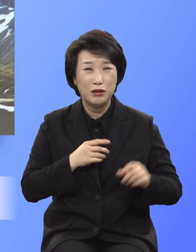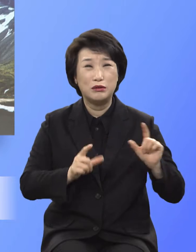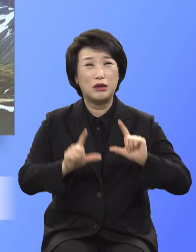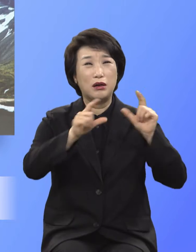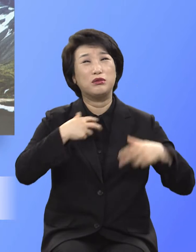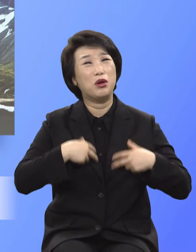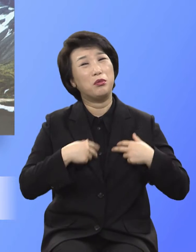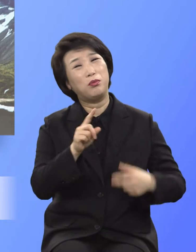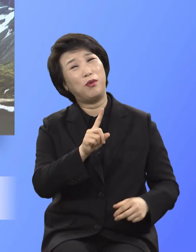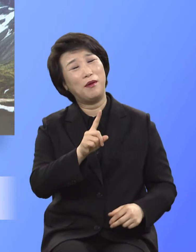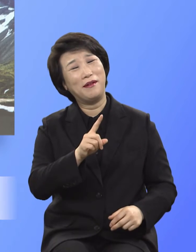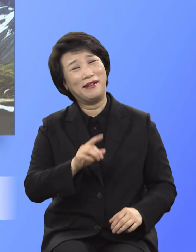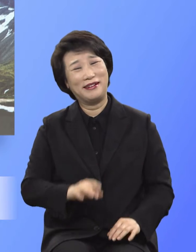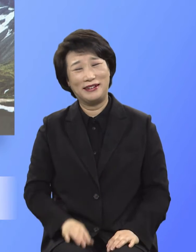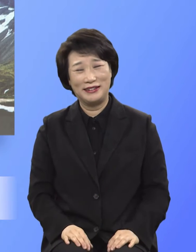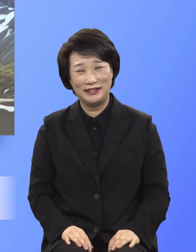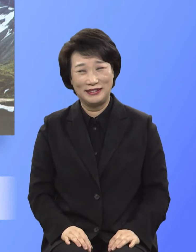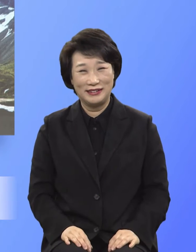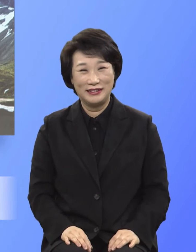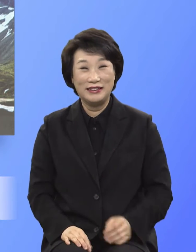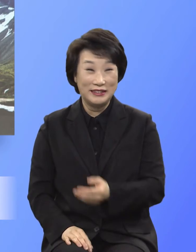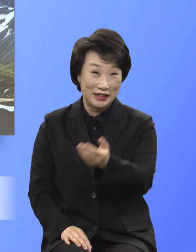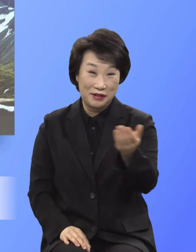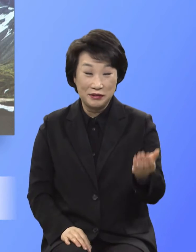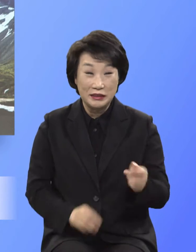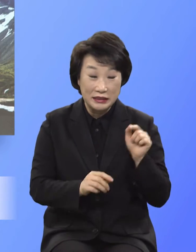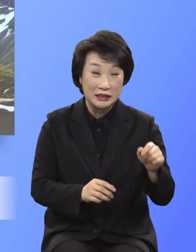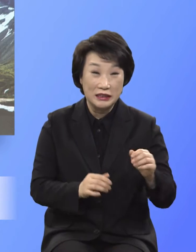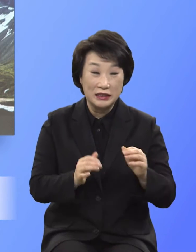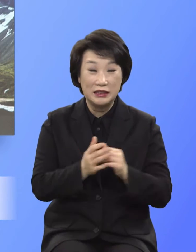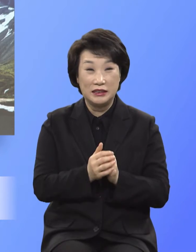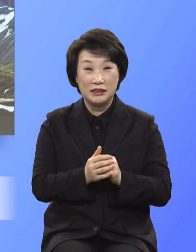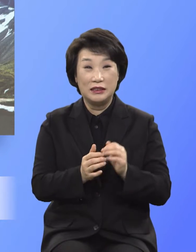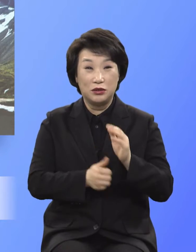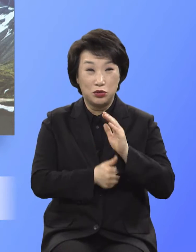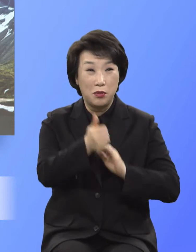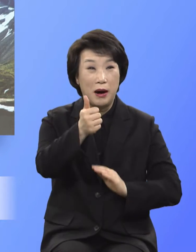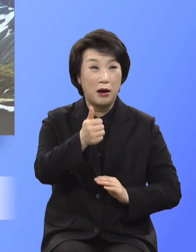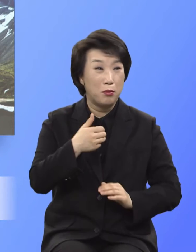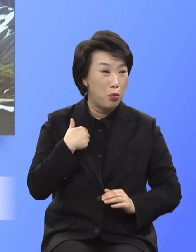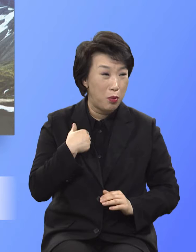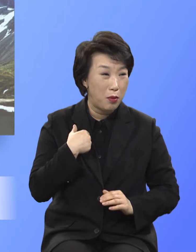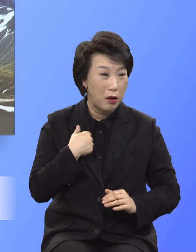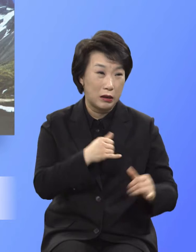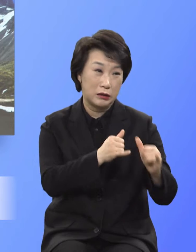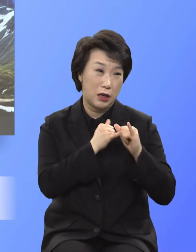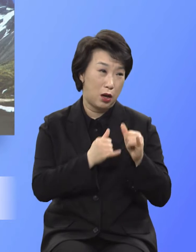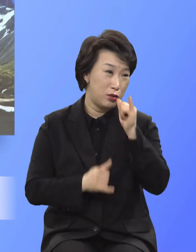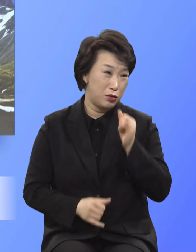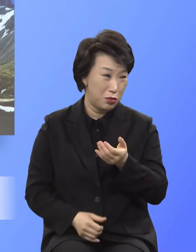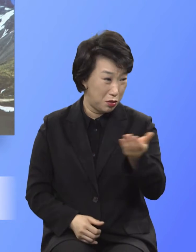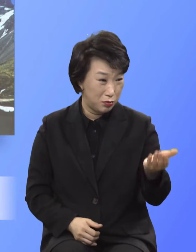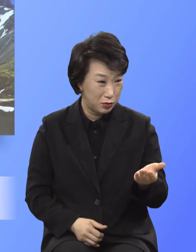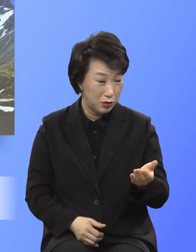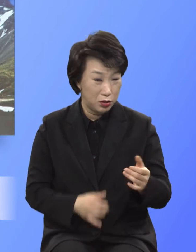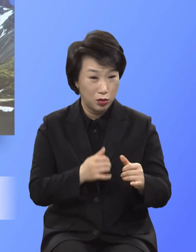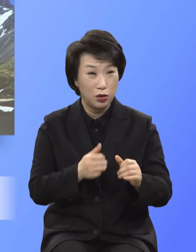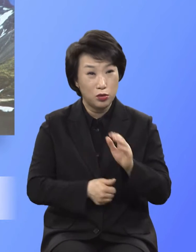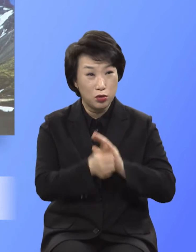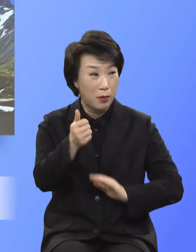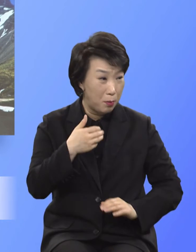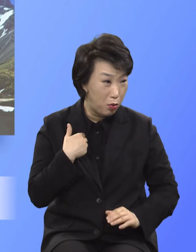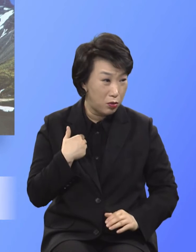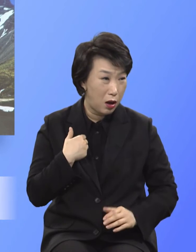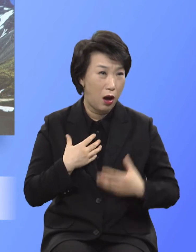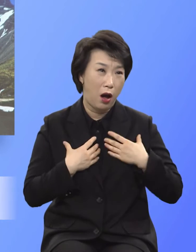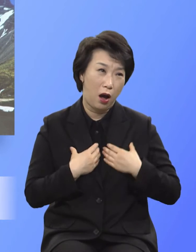살겠어요. 그래서 사람들이 그런 소망을 모르니까 자살도, 그런 소망을